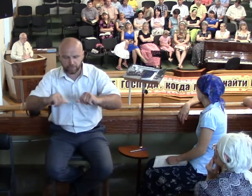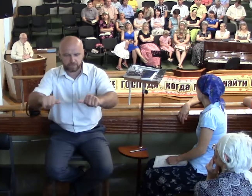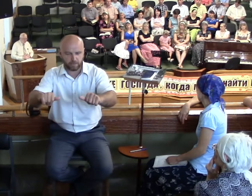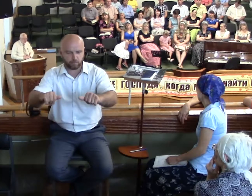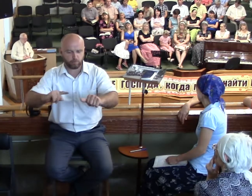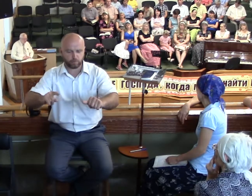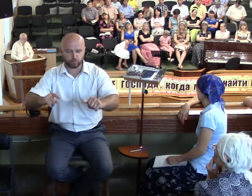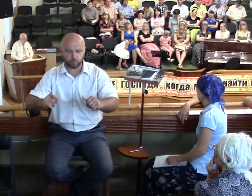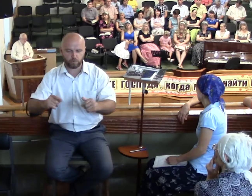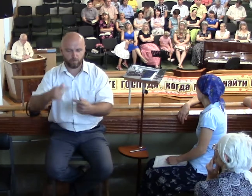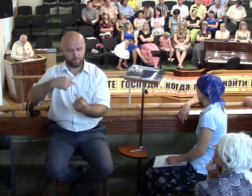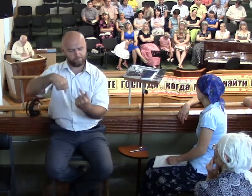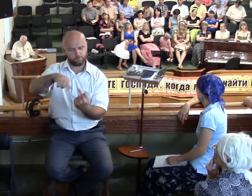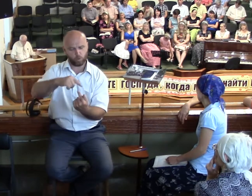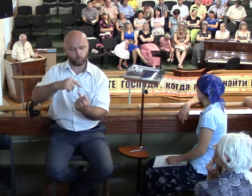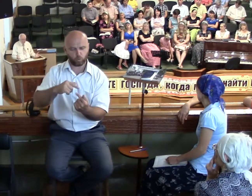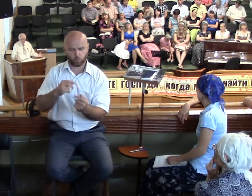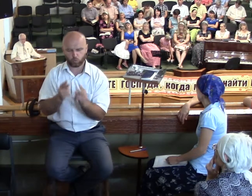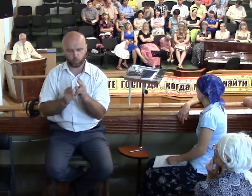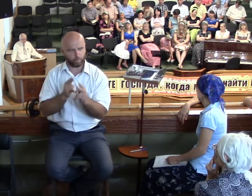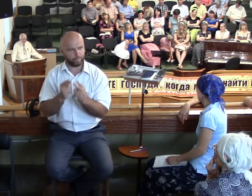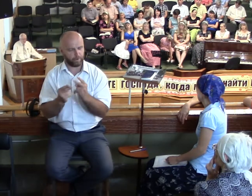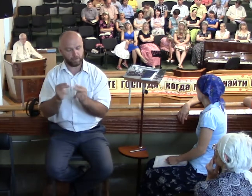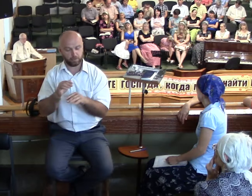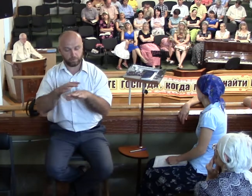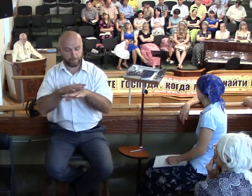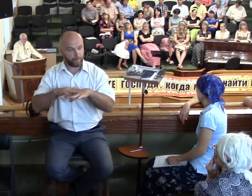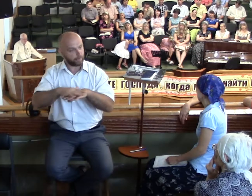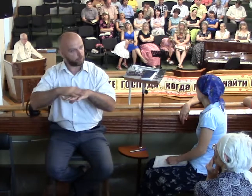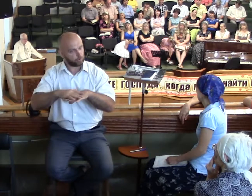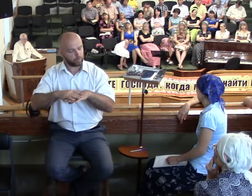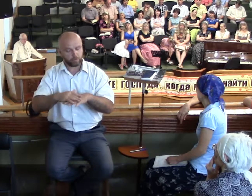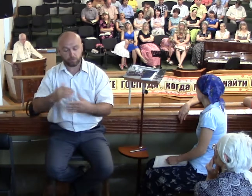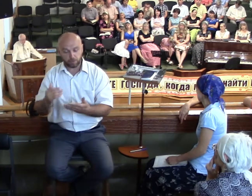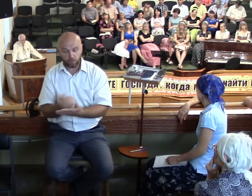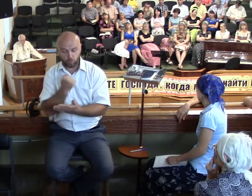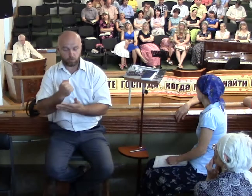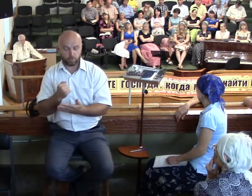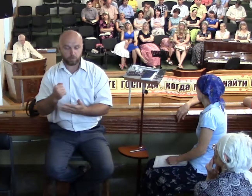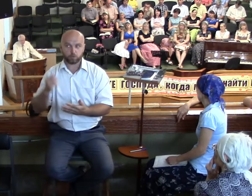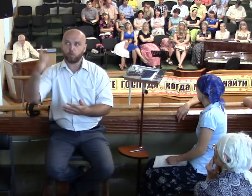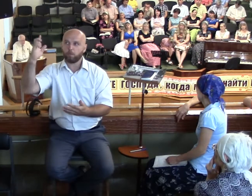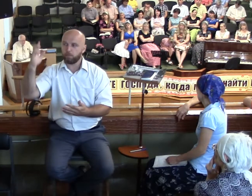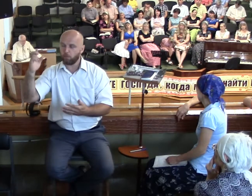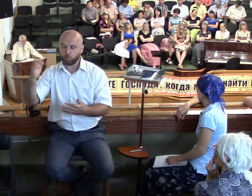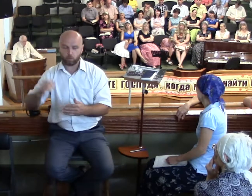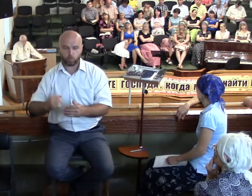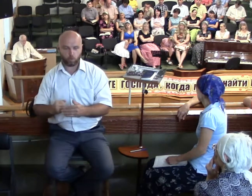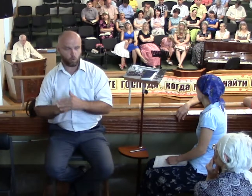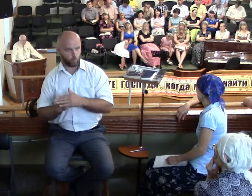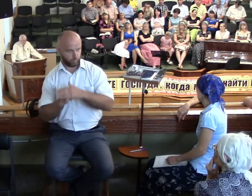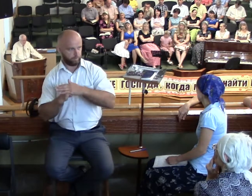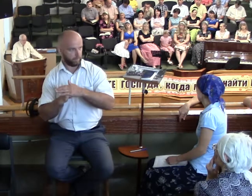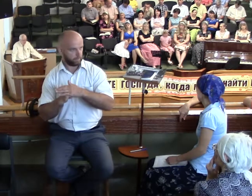обстоятельства стеснялись. Мы не находим в Писании людей, которые бы не страдали. И апостол Павел, когда пишет